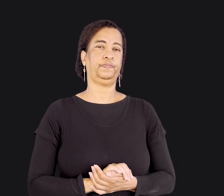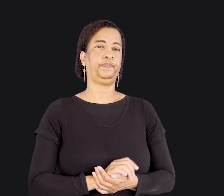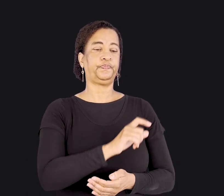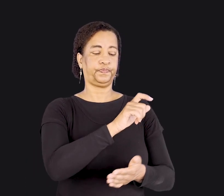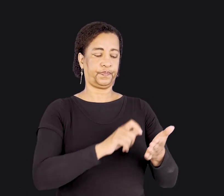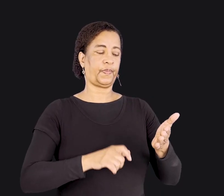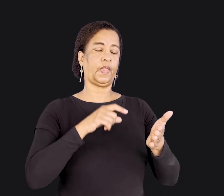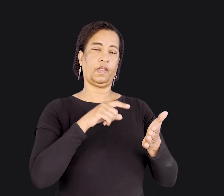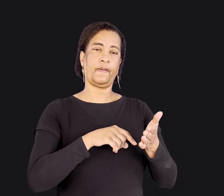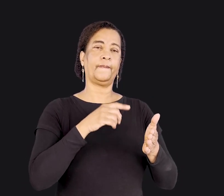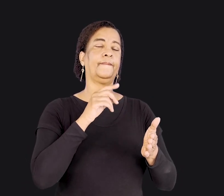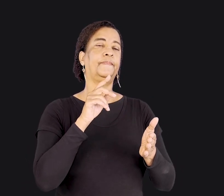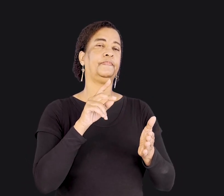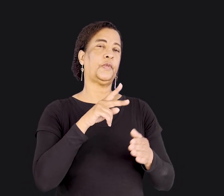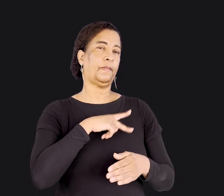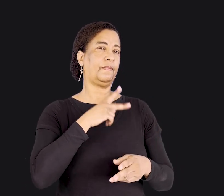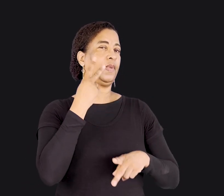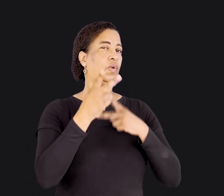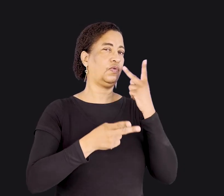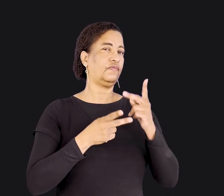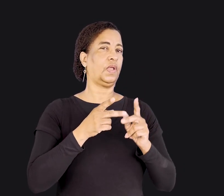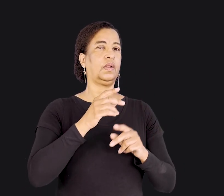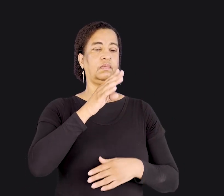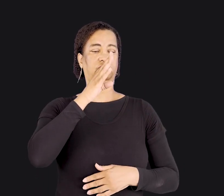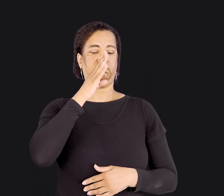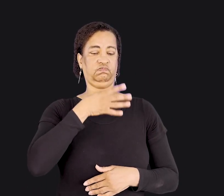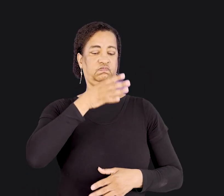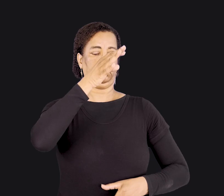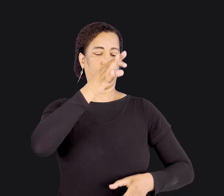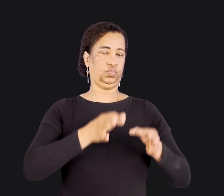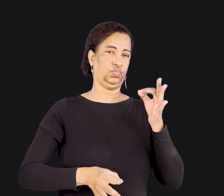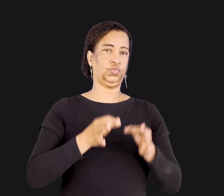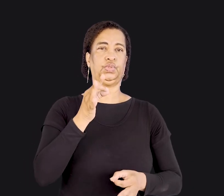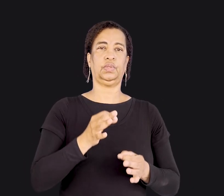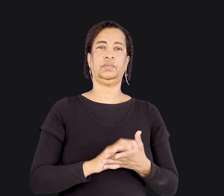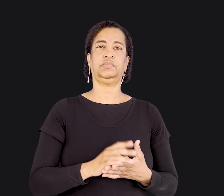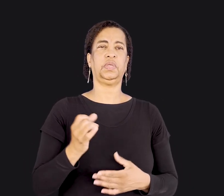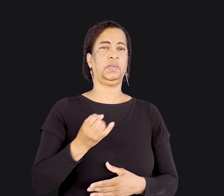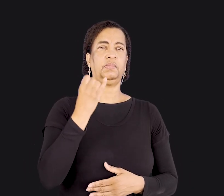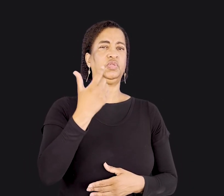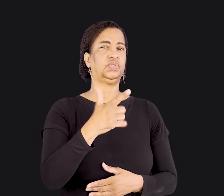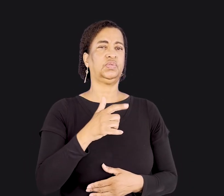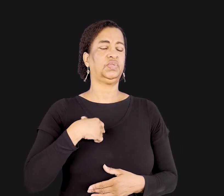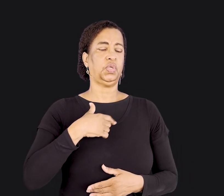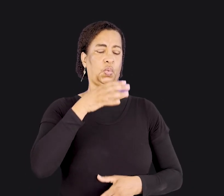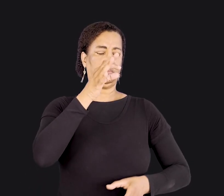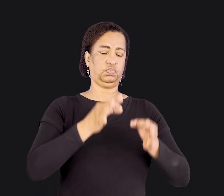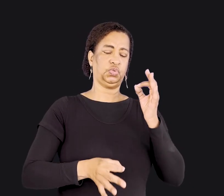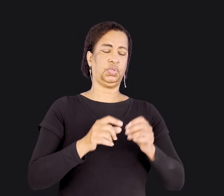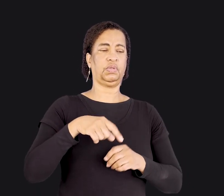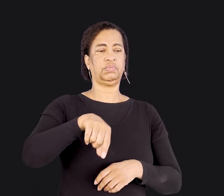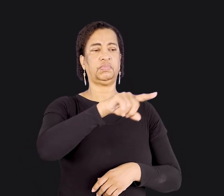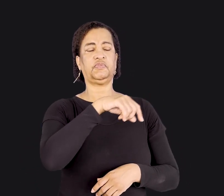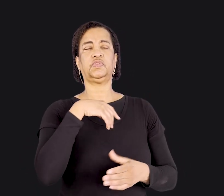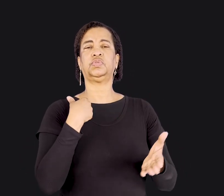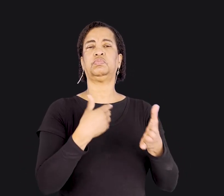capítulo, Paulo fala sobre julgamento. Pouco me importa ser julgado por vocês ou por qualquer